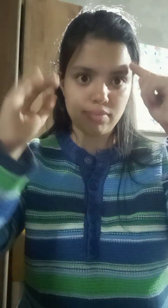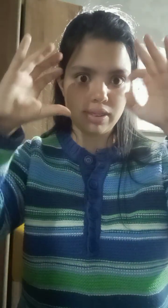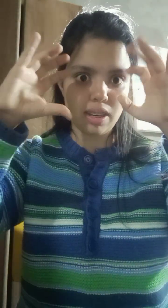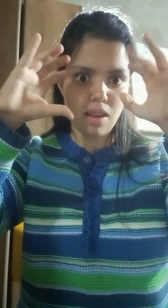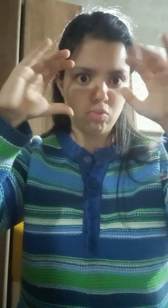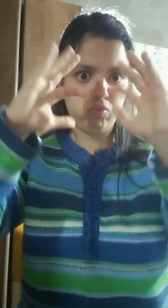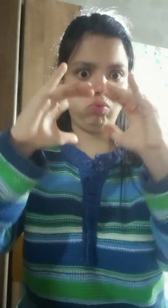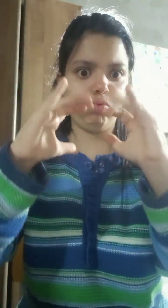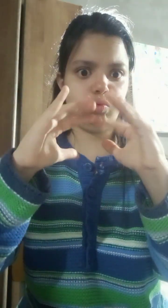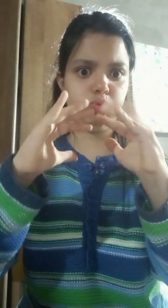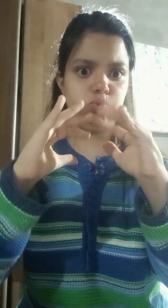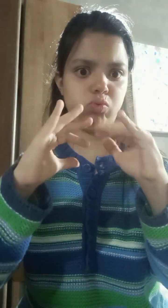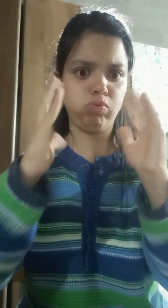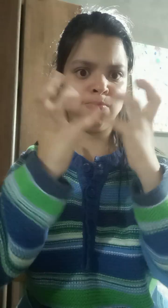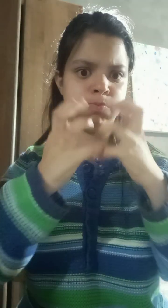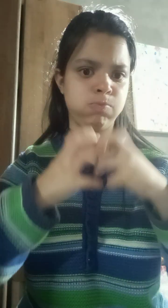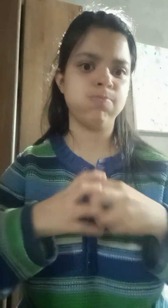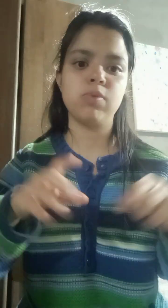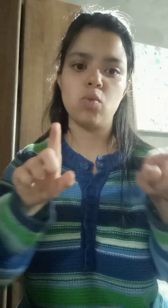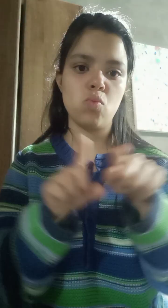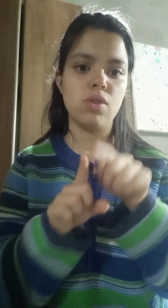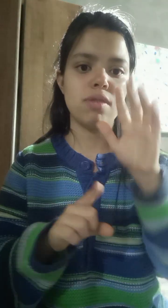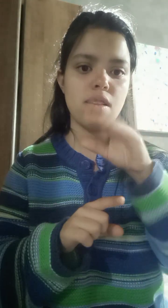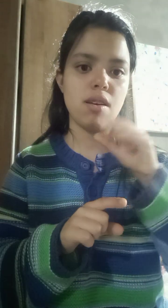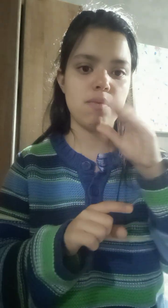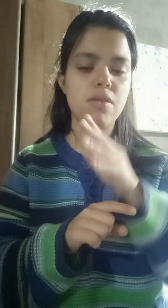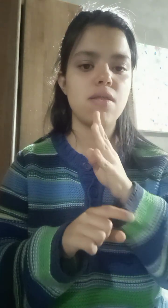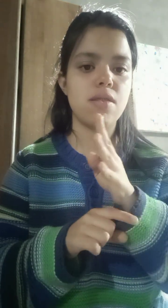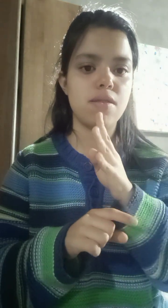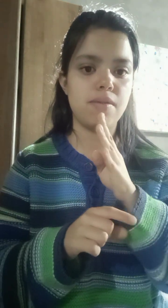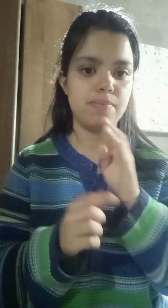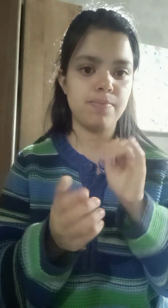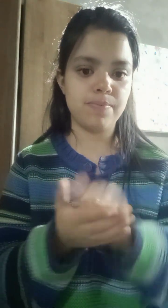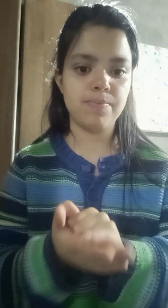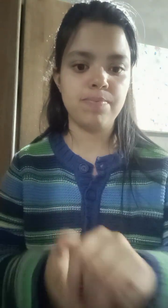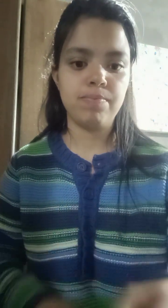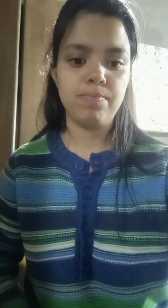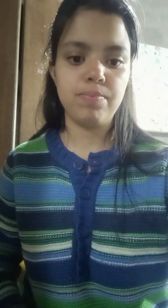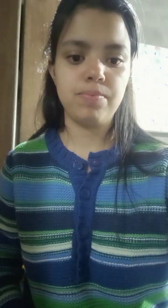estudiante del doctorado en el MPICBS.